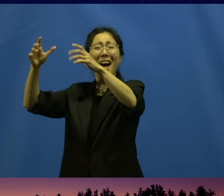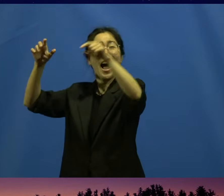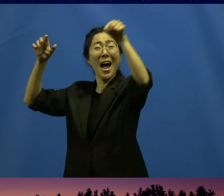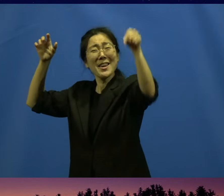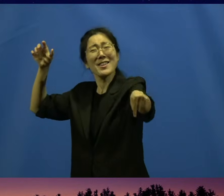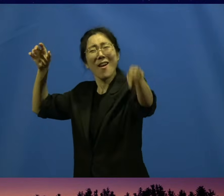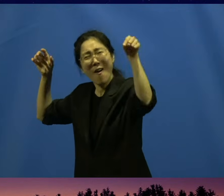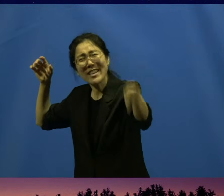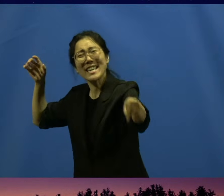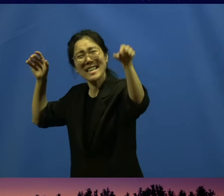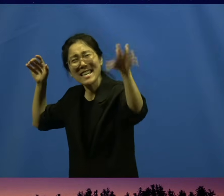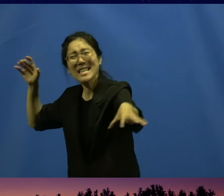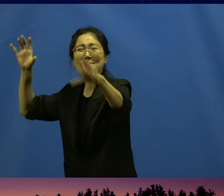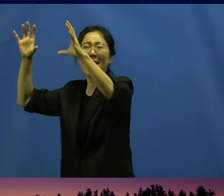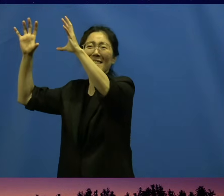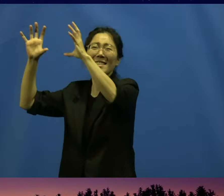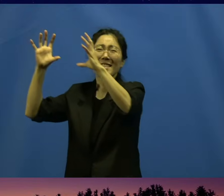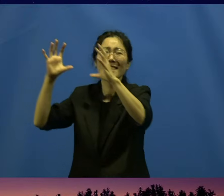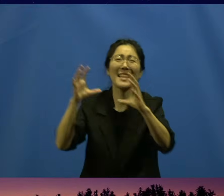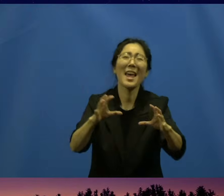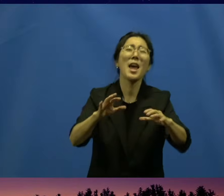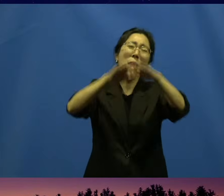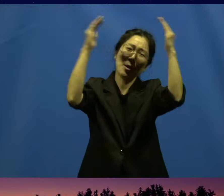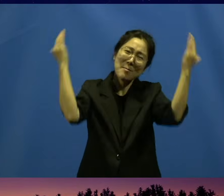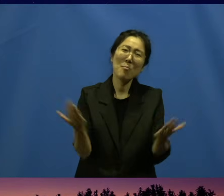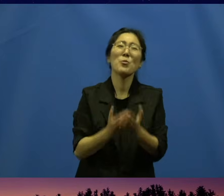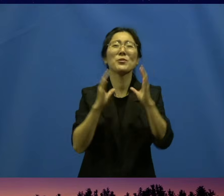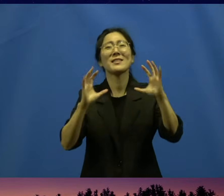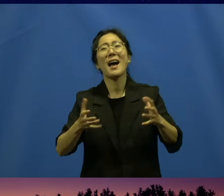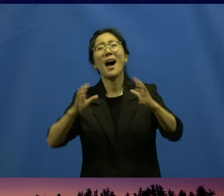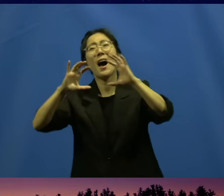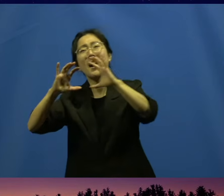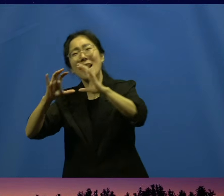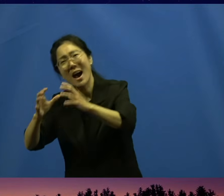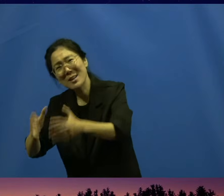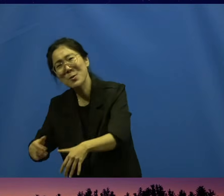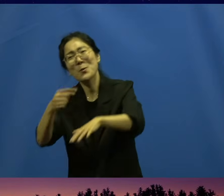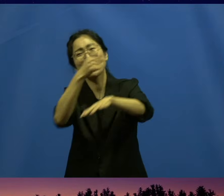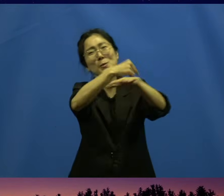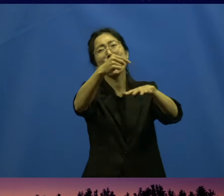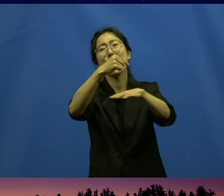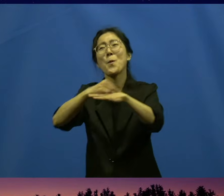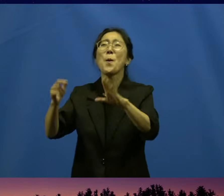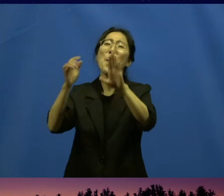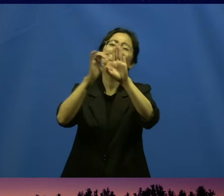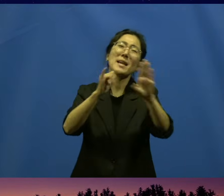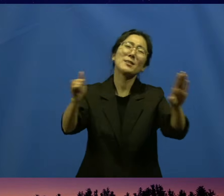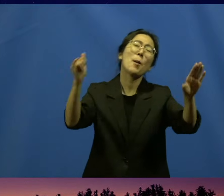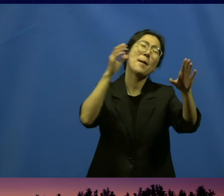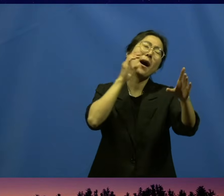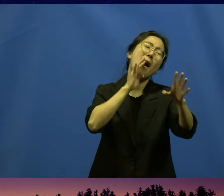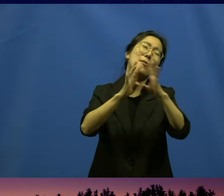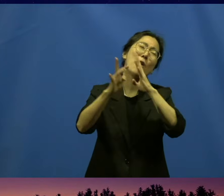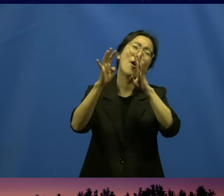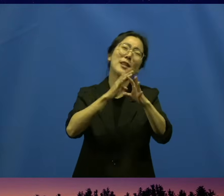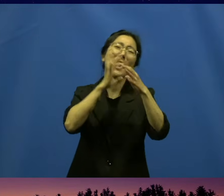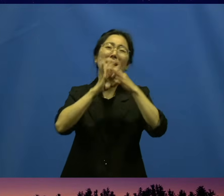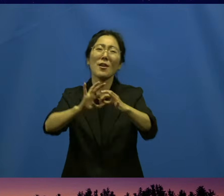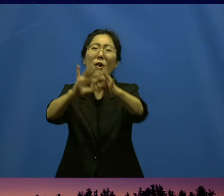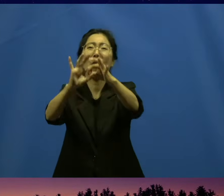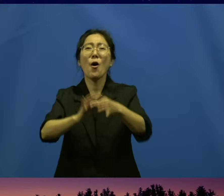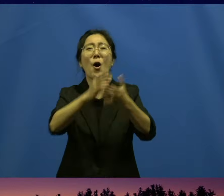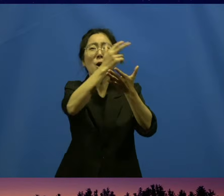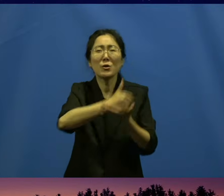나라 여기 임하시네. 모든 나라 족속 백성